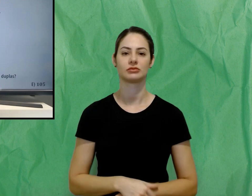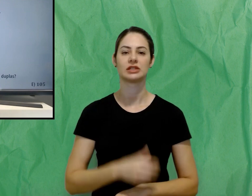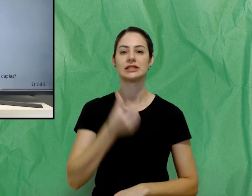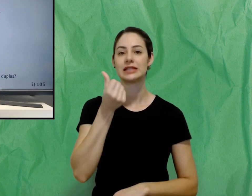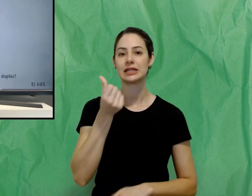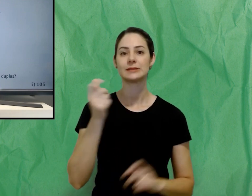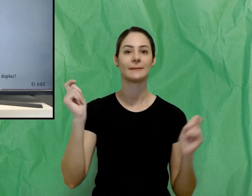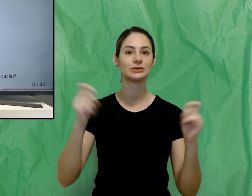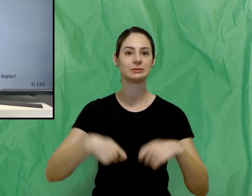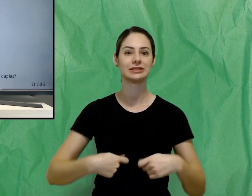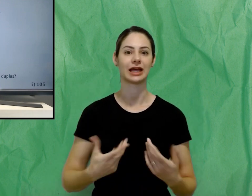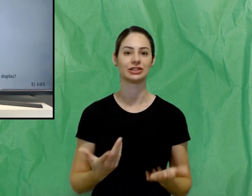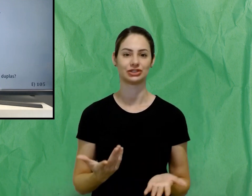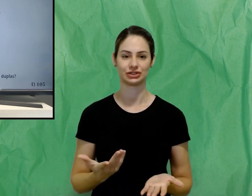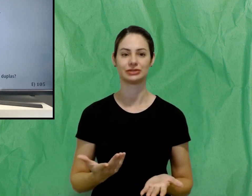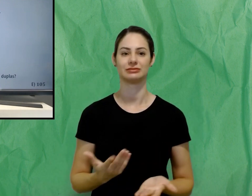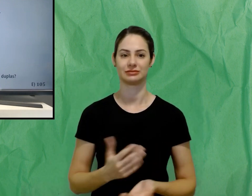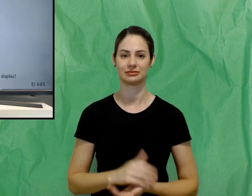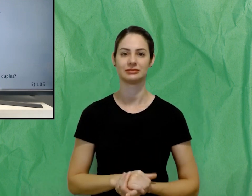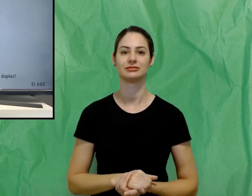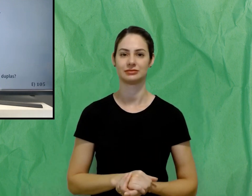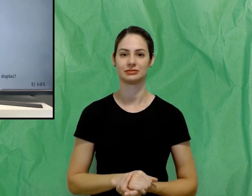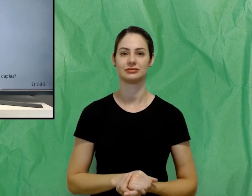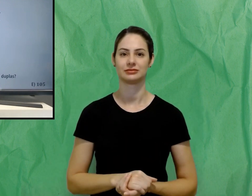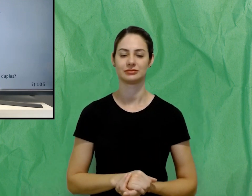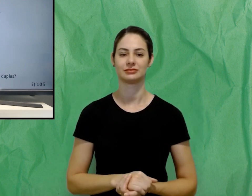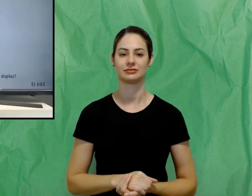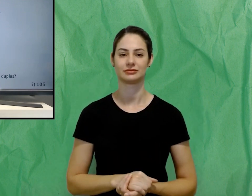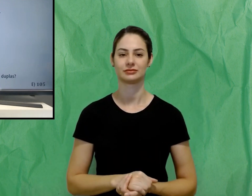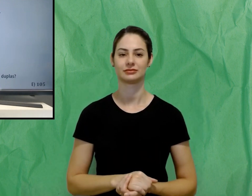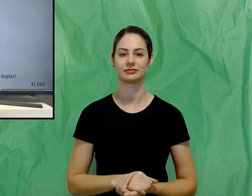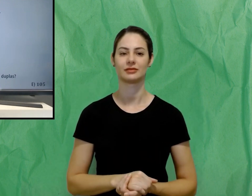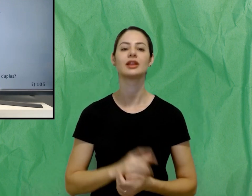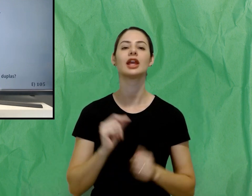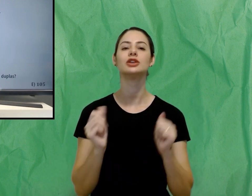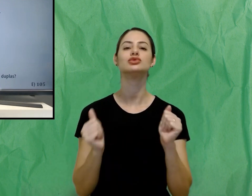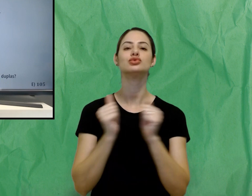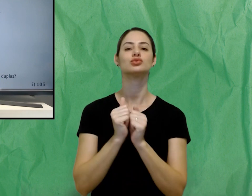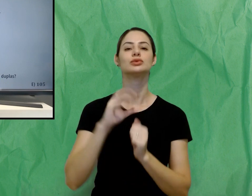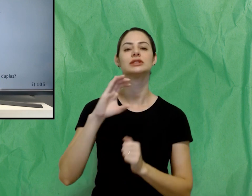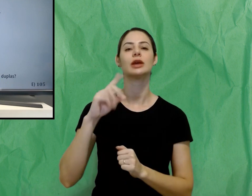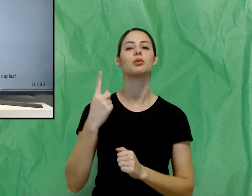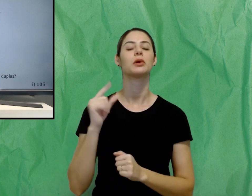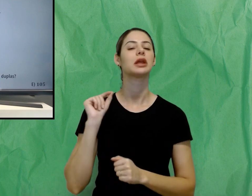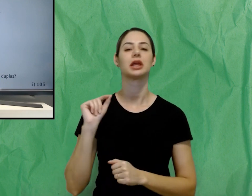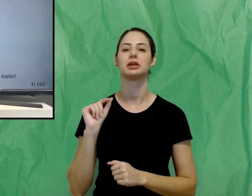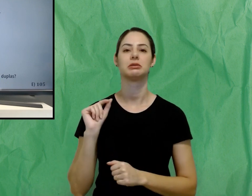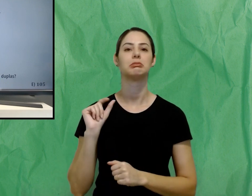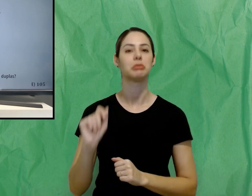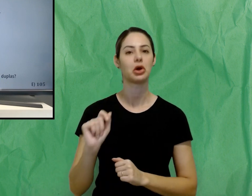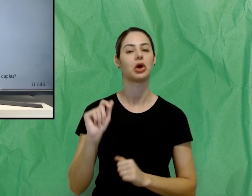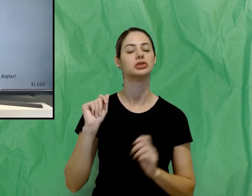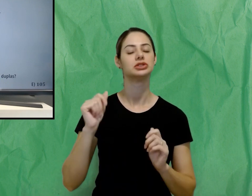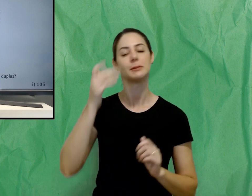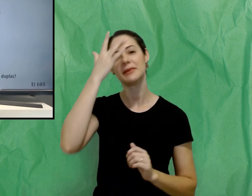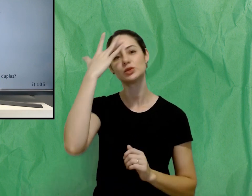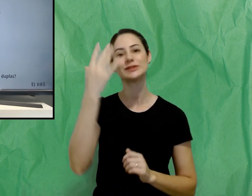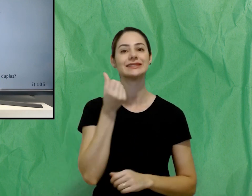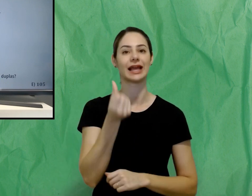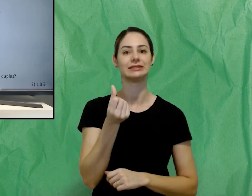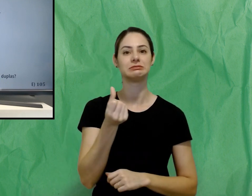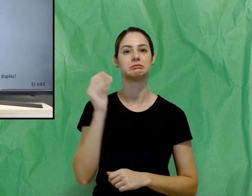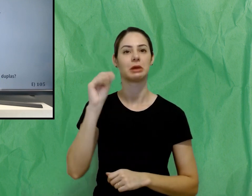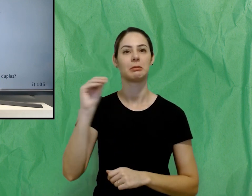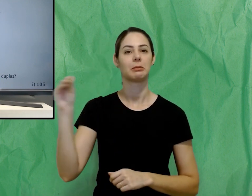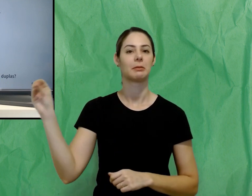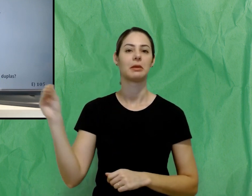agora C1 já marcou o seu lugar. Então, quem vai formar dupla com C1? 6 possibilidades.